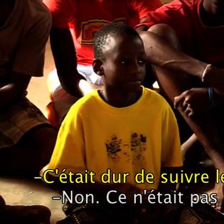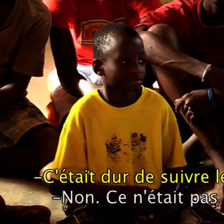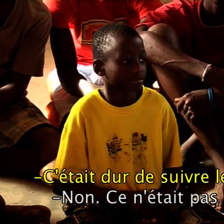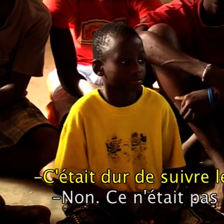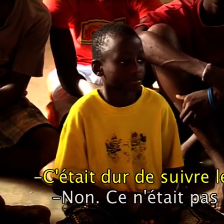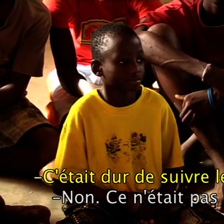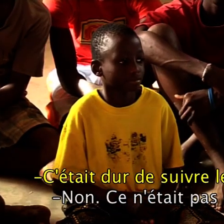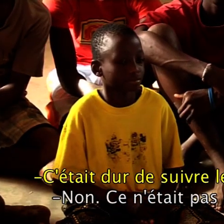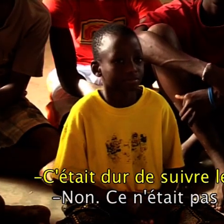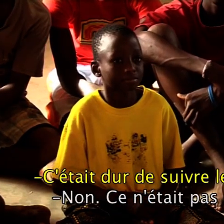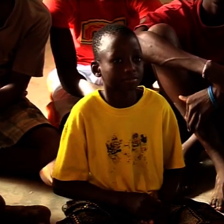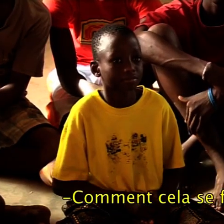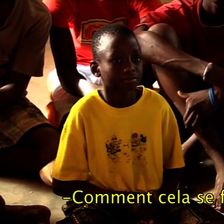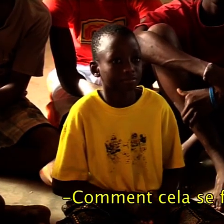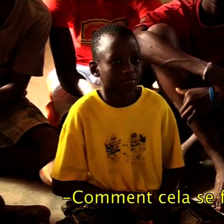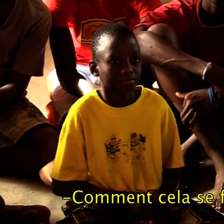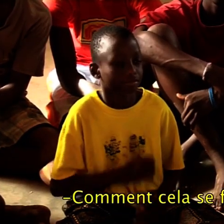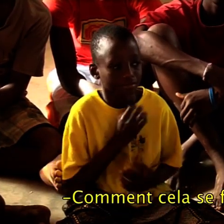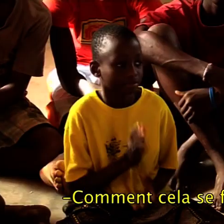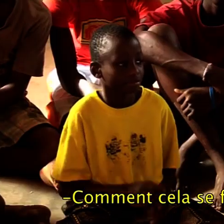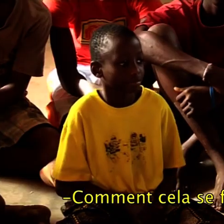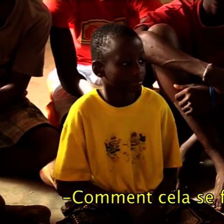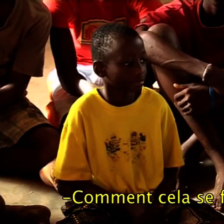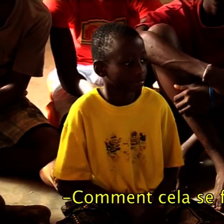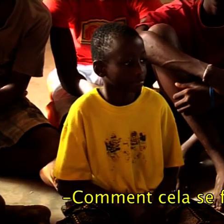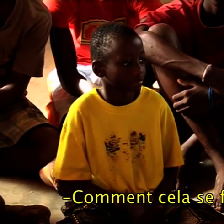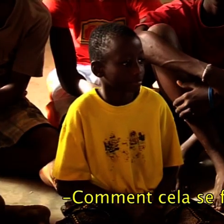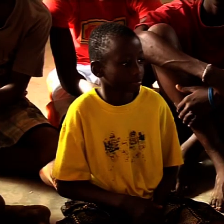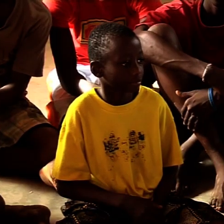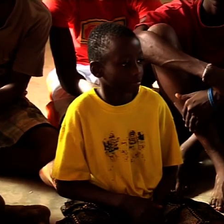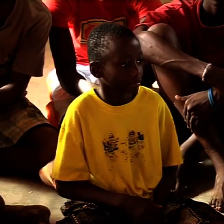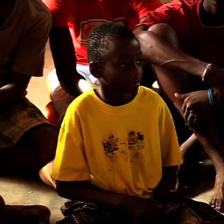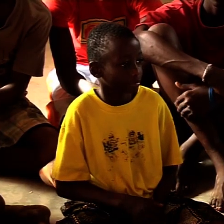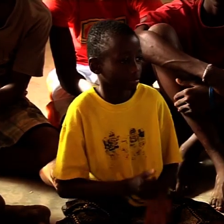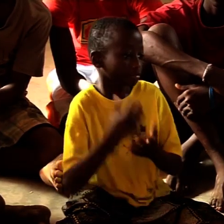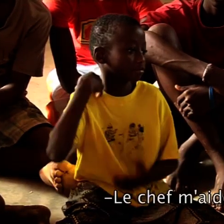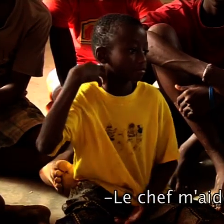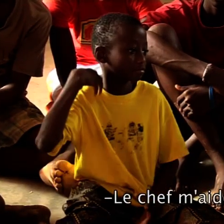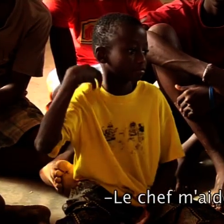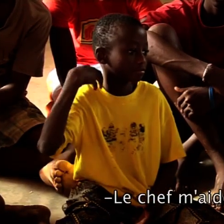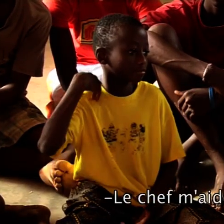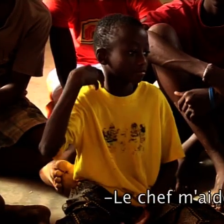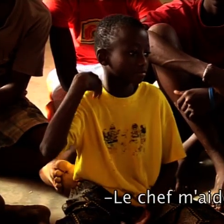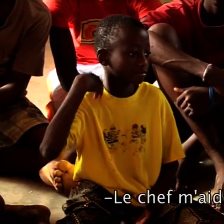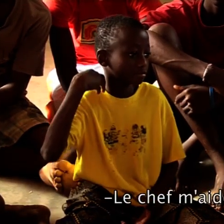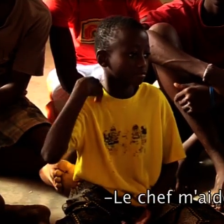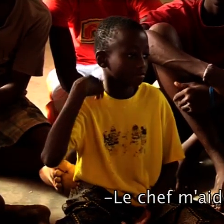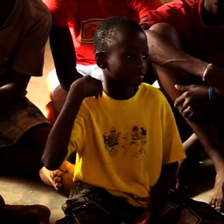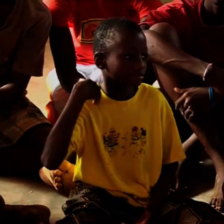Non, ça n'a pas été difficile. Comment ça se fait? Le chef